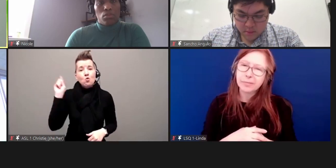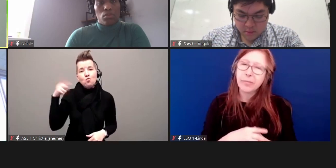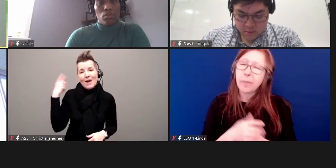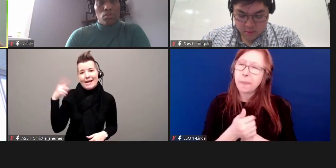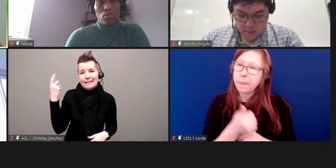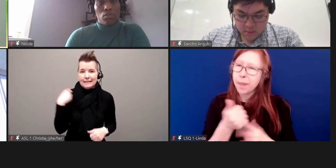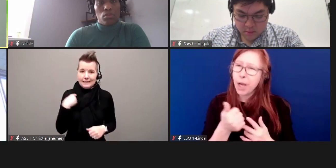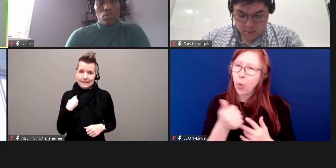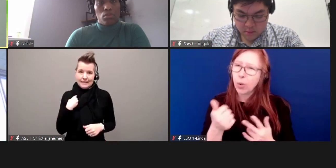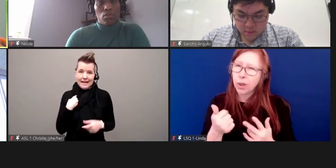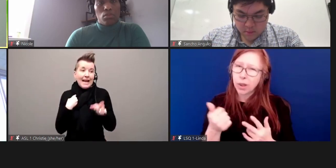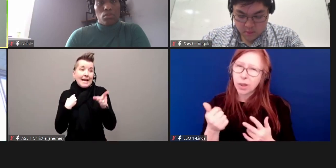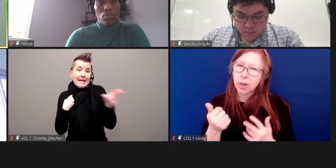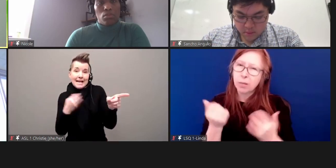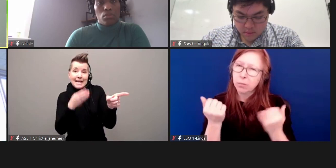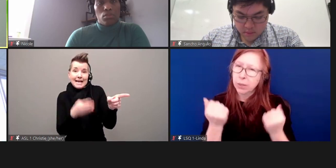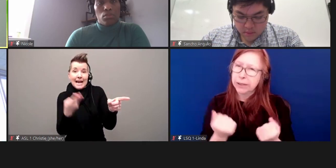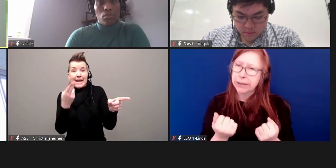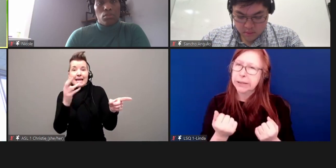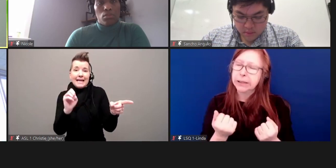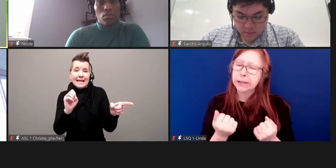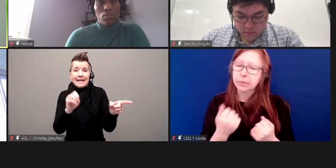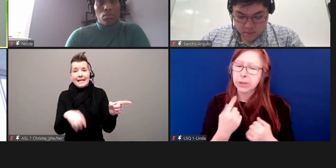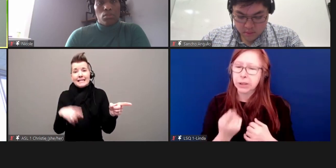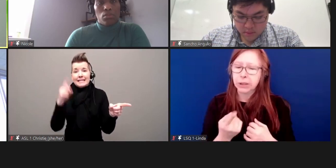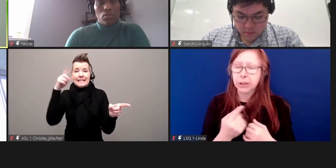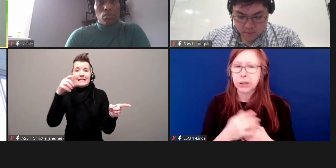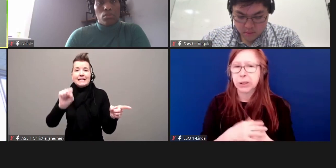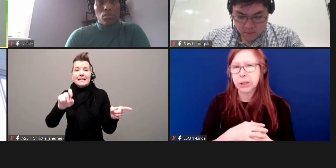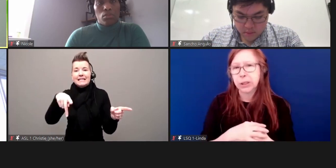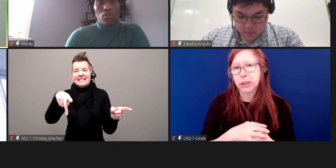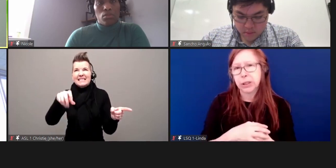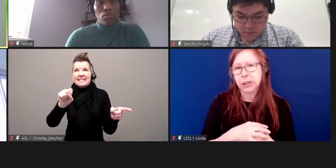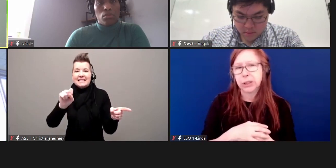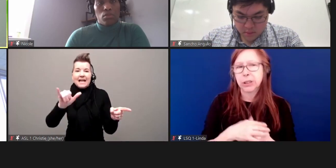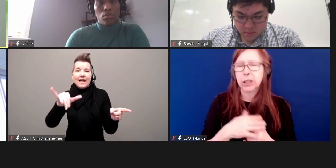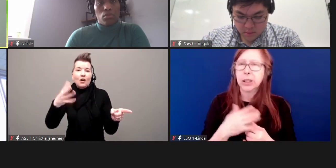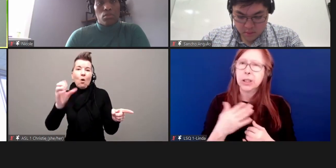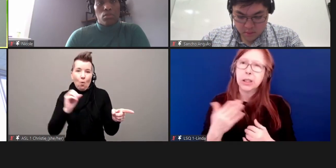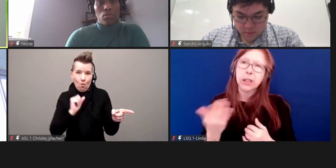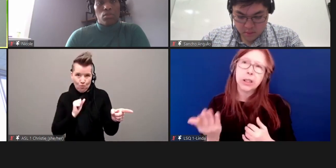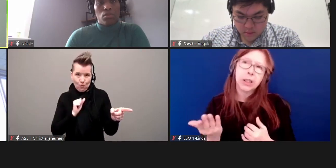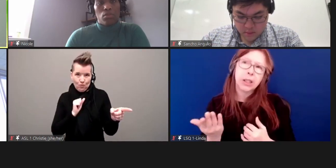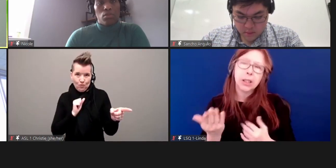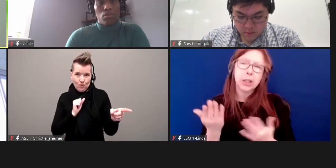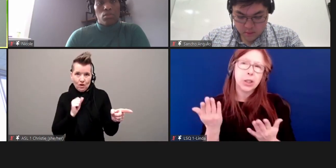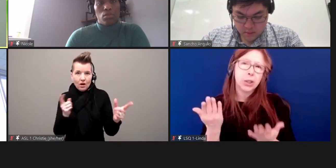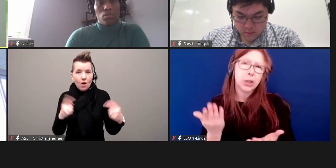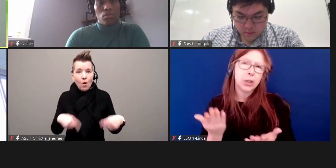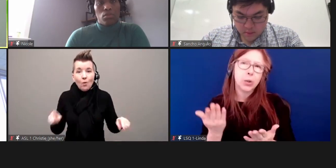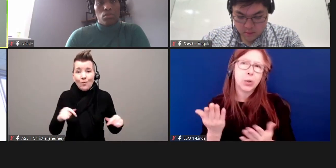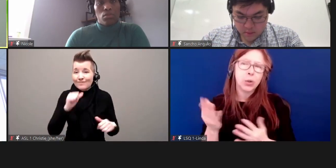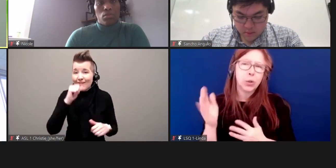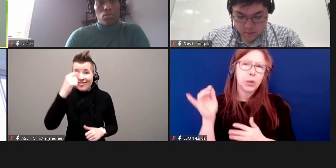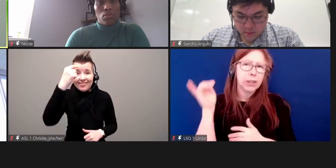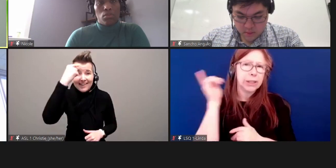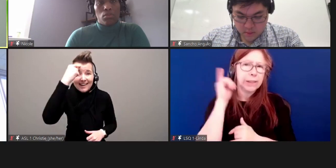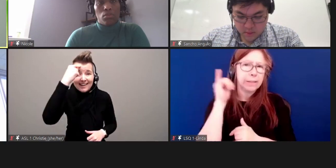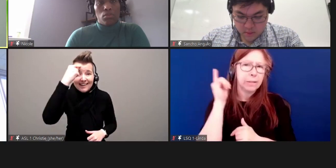d'autres choses que vous pouvez dire, oh, c'est fou aujourd'hui, c'est un psychopathe.